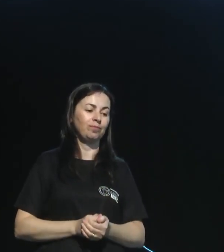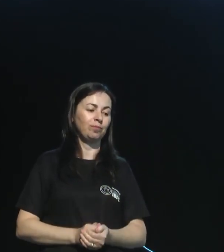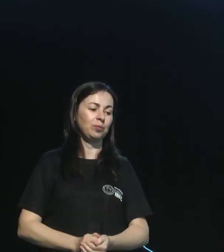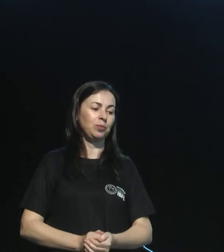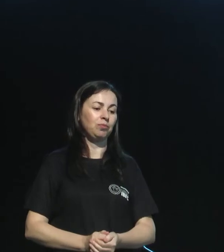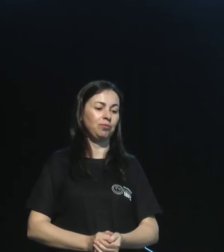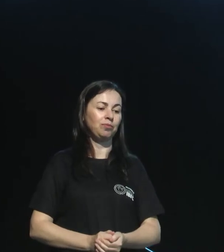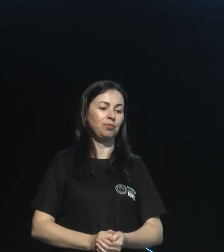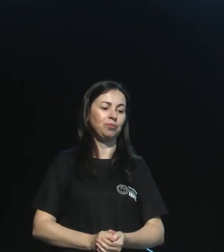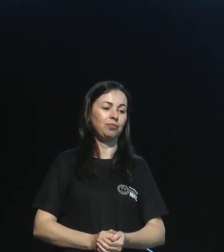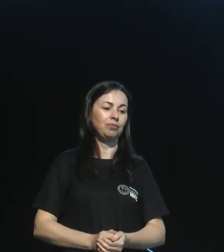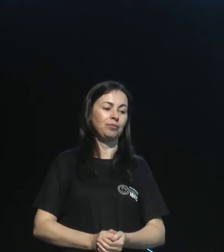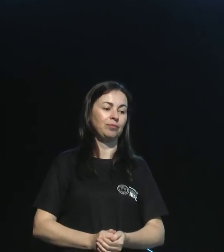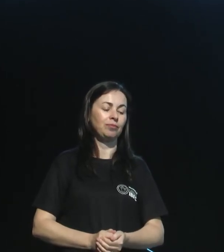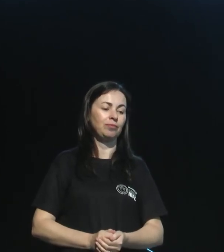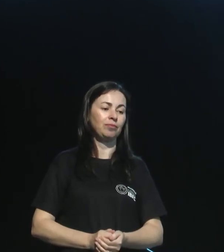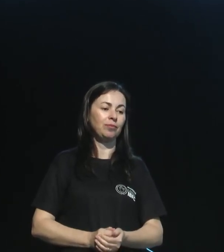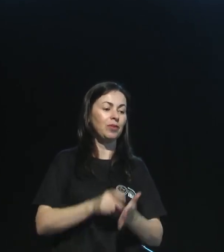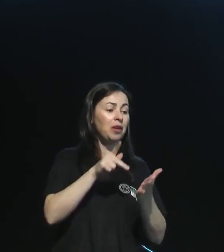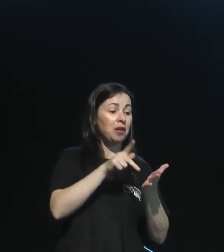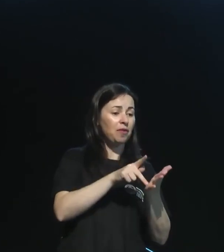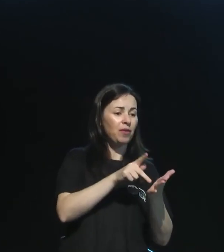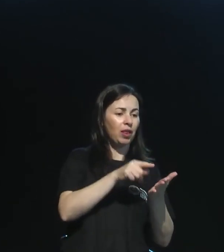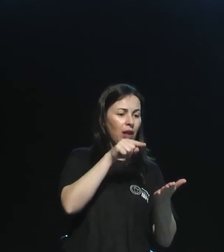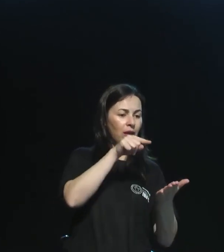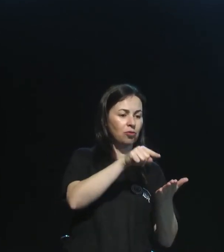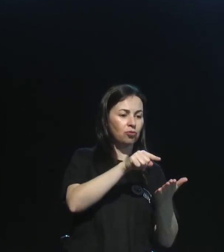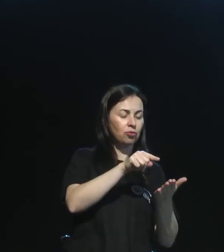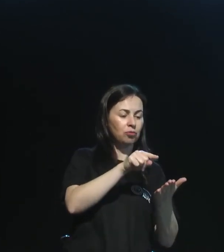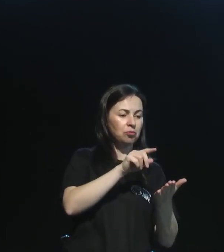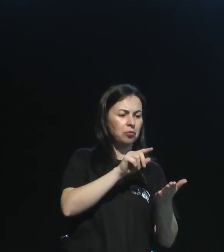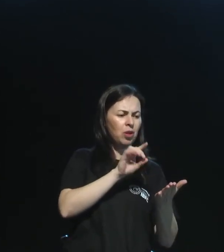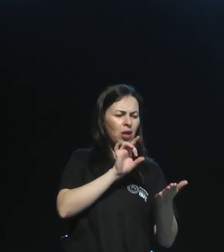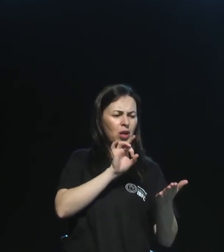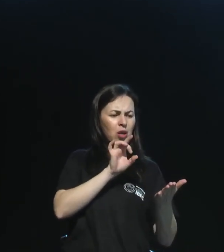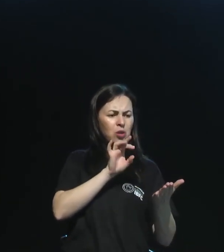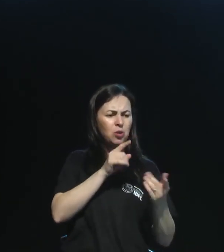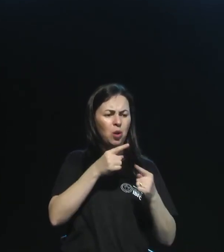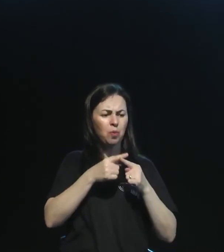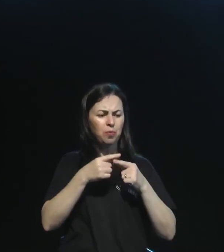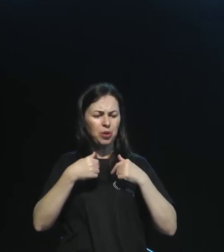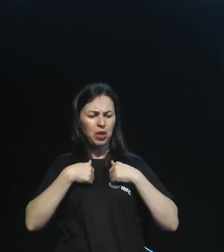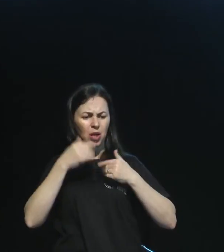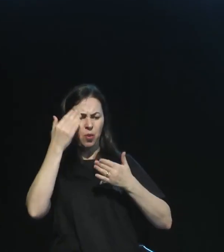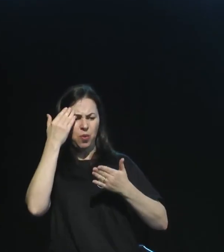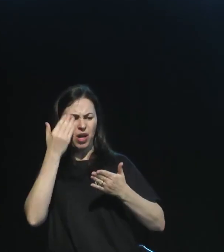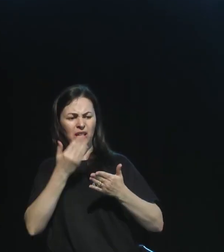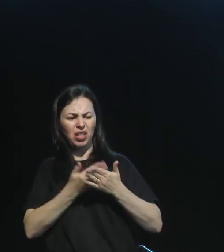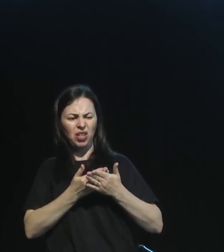não é algo que só porque eu acredito, não significa que seja verdade.